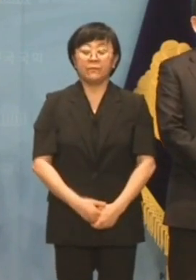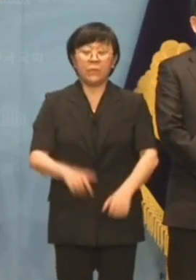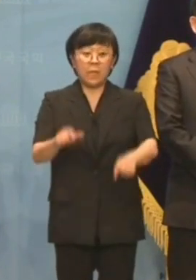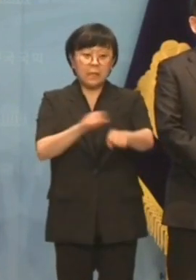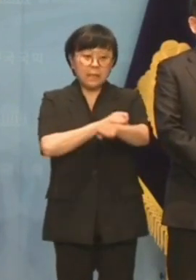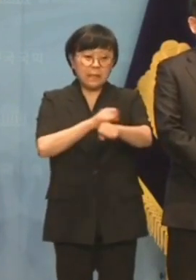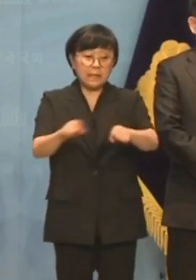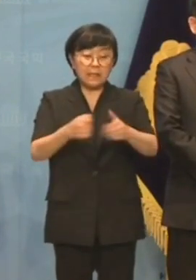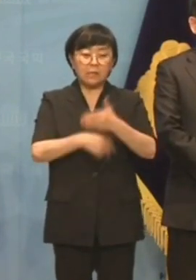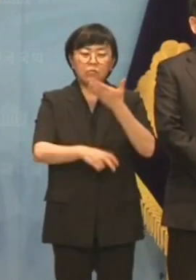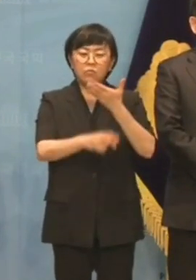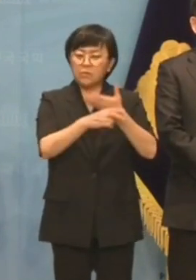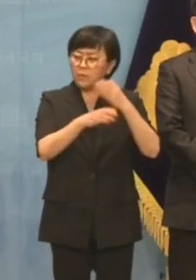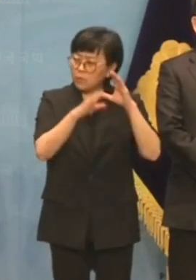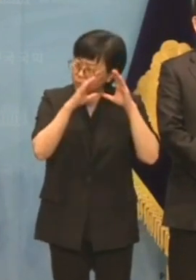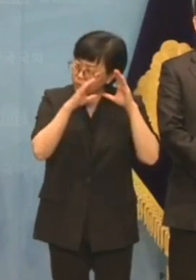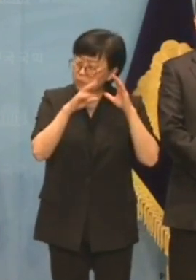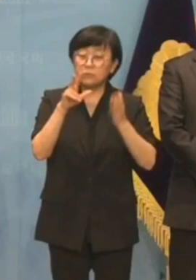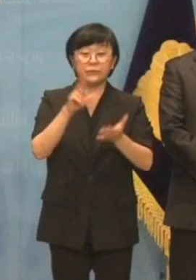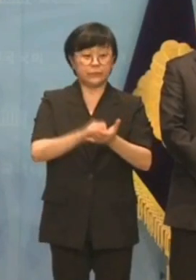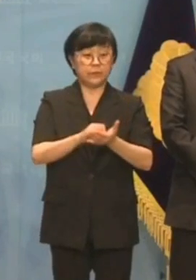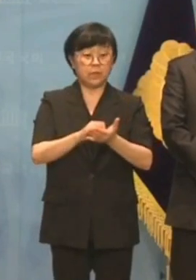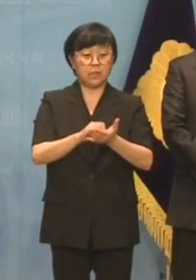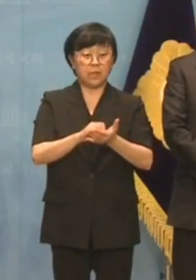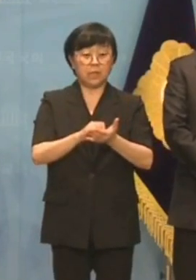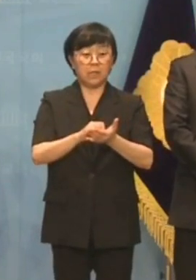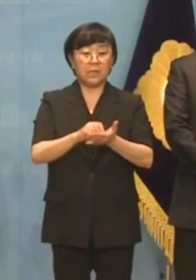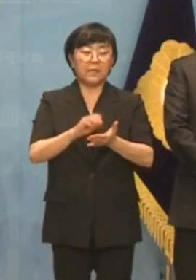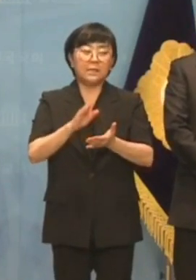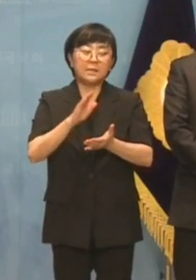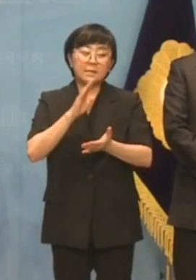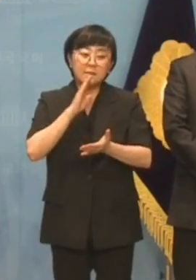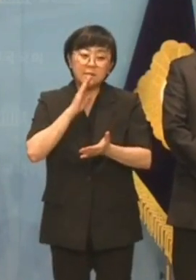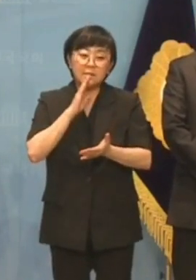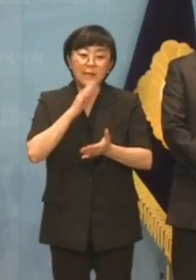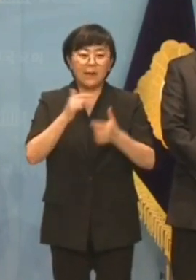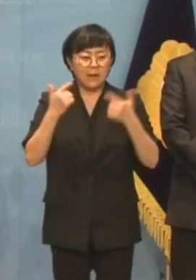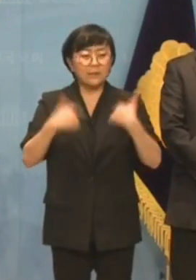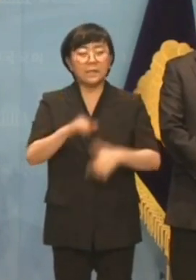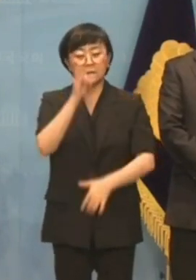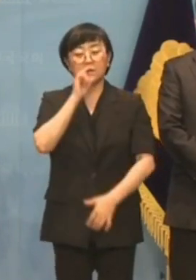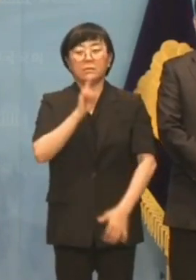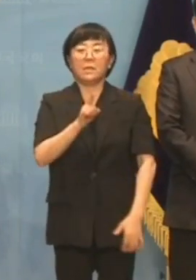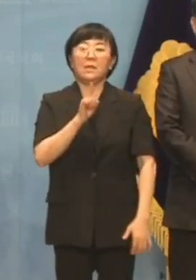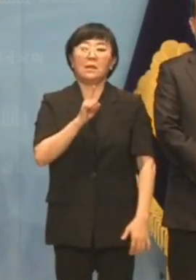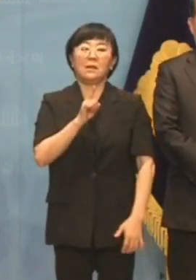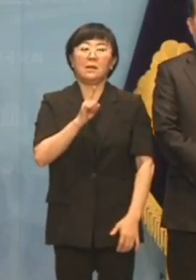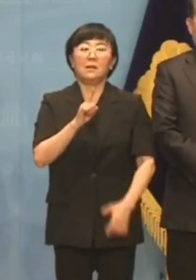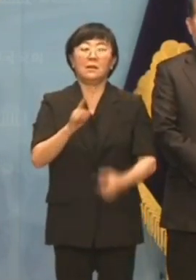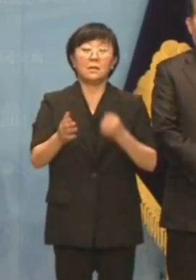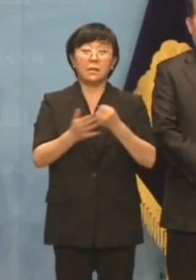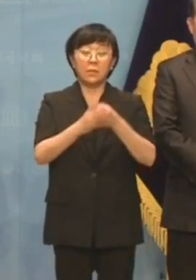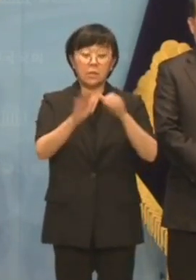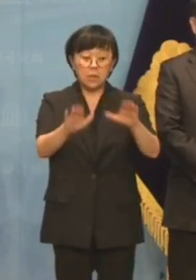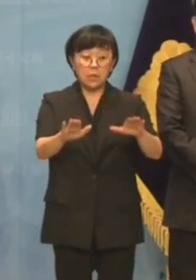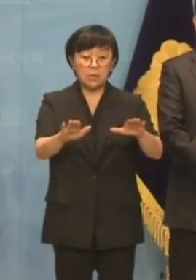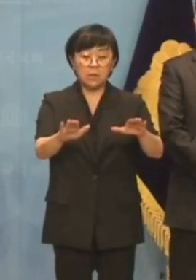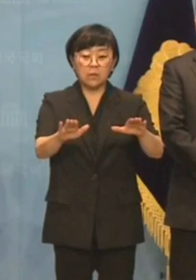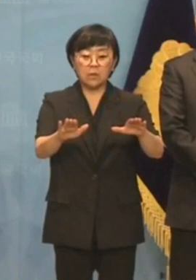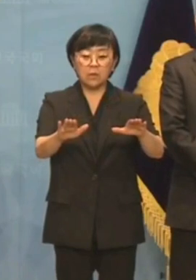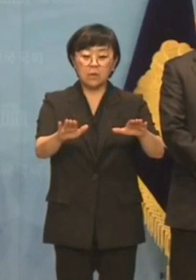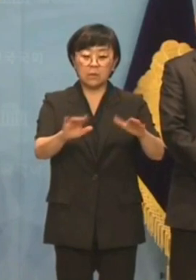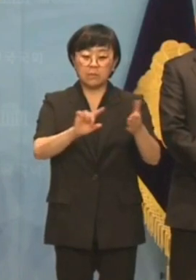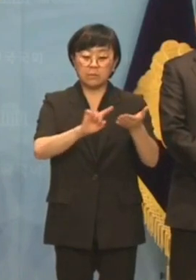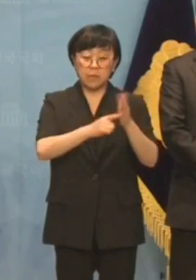특히 이제 도청 문제는 이게 상시적으로 됐다는 것 아니겠습니까? 그럼 만약에 이번에